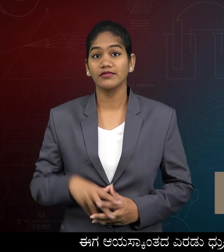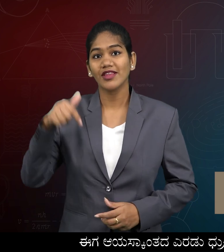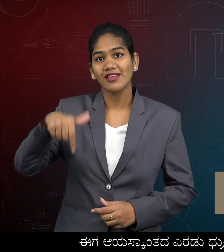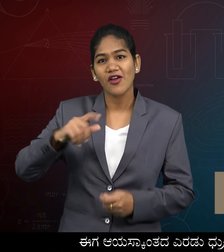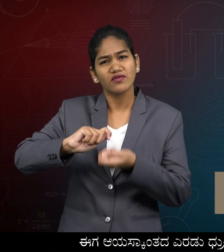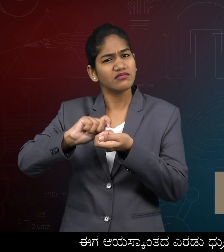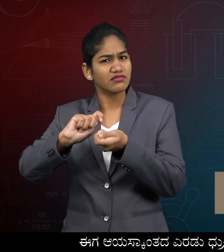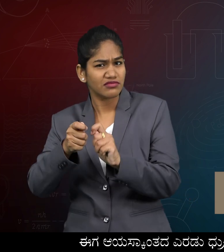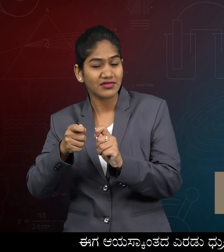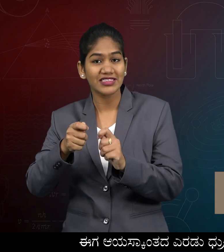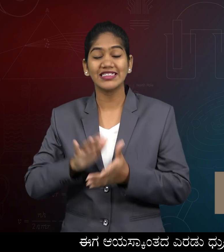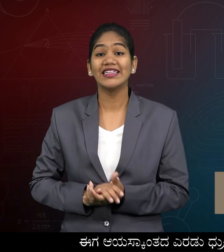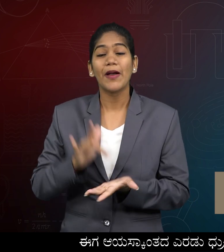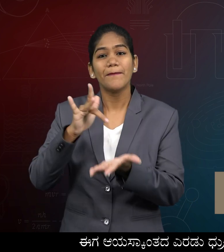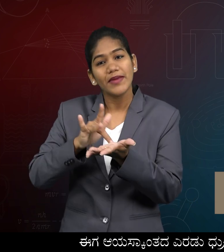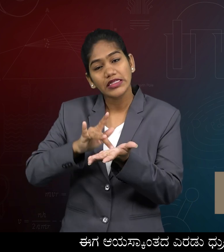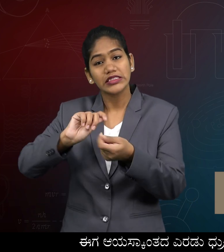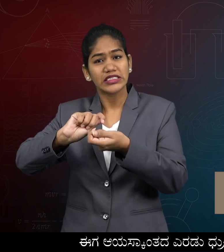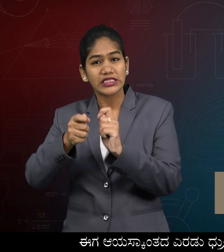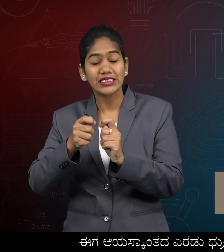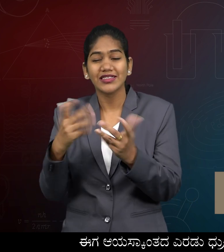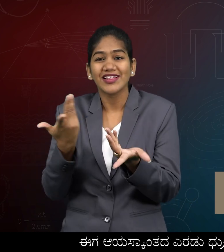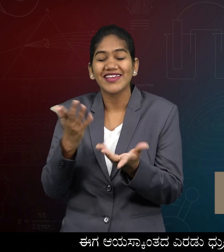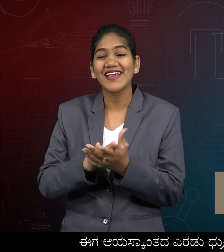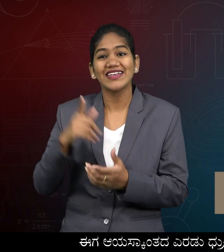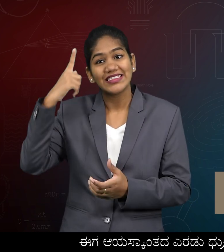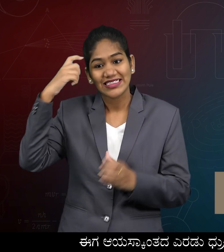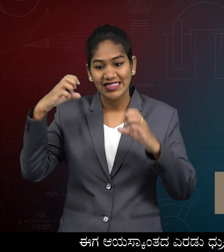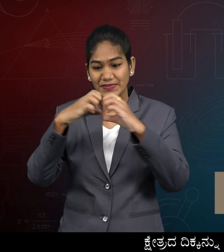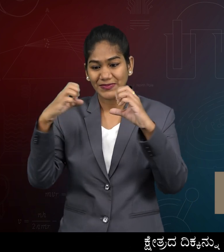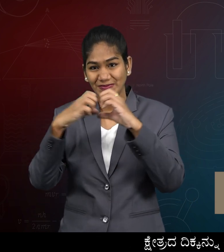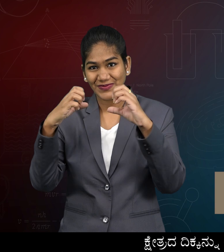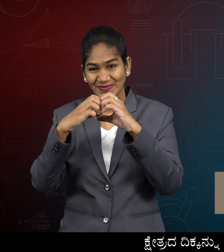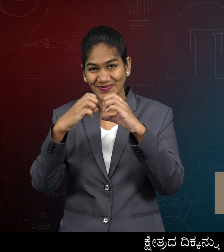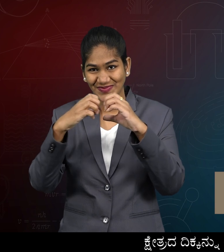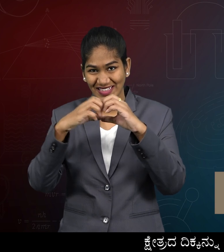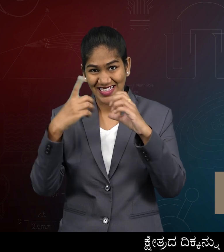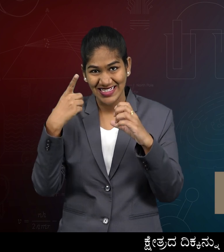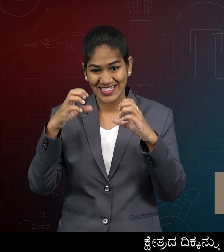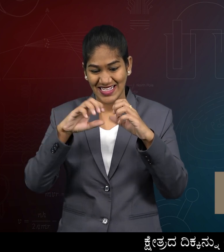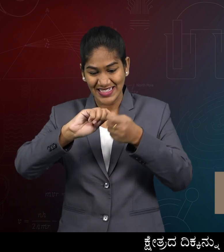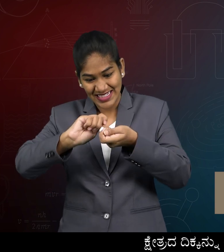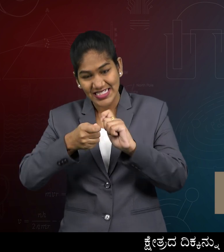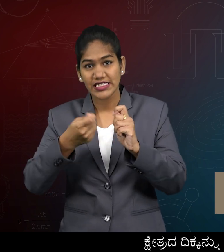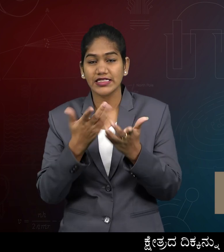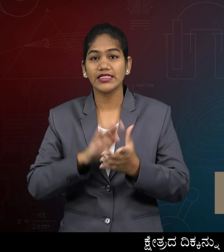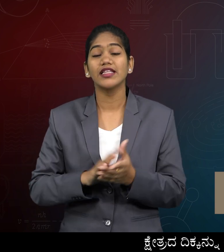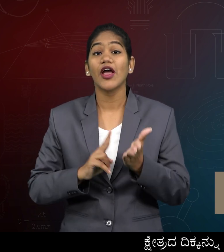ಈಗ ಅಯಸ್ಕಾಂತದ ಎರಡು ದ್ರವಗಳನ್ನು ಪರಸ್ಪರ ಬದಲಾಯಿಸುವ ಮೂಲಕ ಕ್ಷೇತ್ರದ ದಿಕ್ಕನ್ನು ಲಂಬವಾಗಿ ಕೆಳಕ್ಕೆ